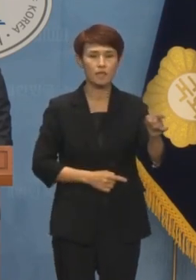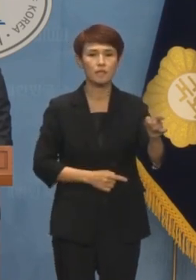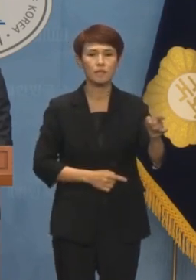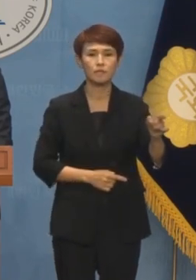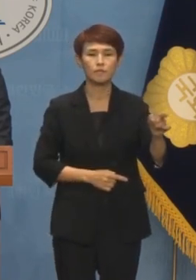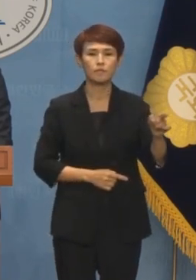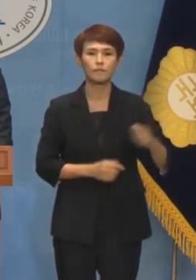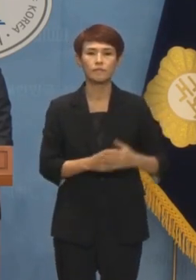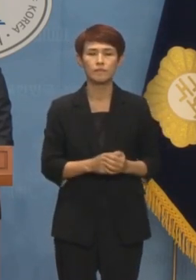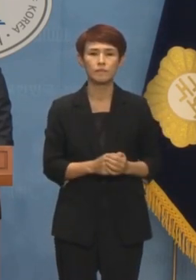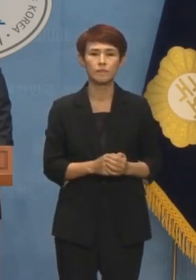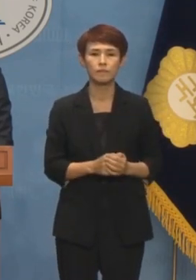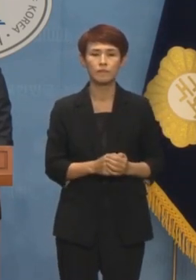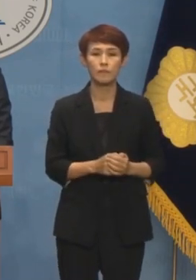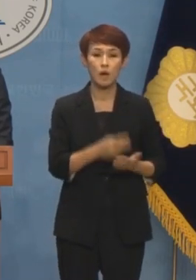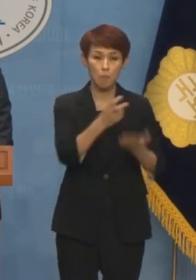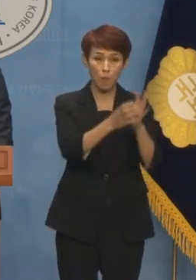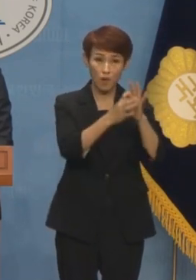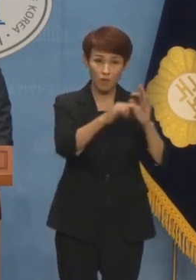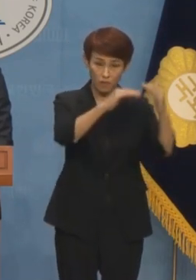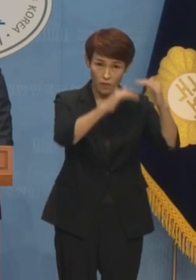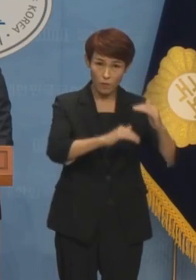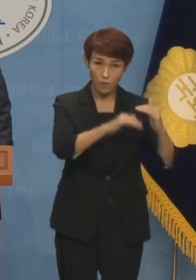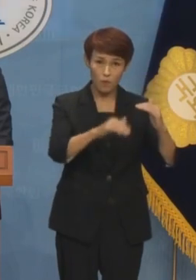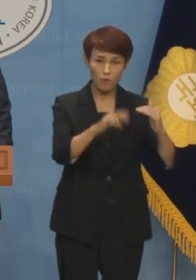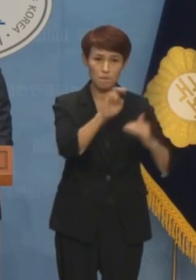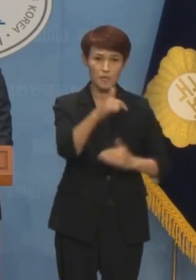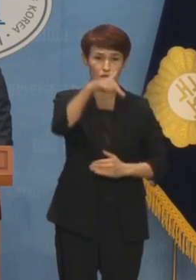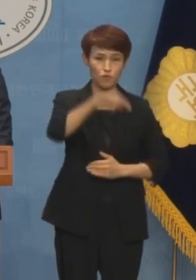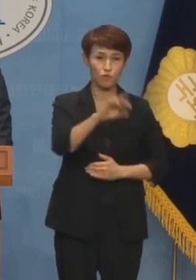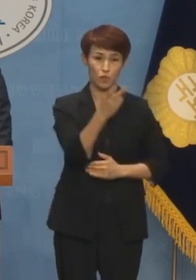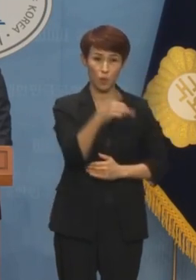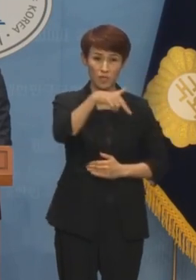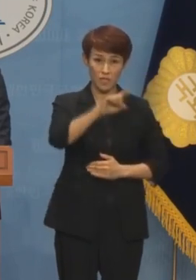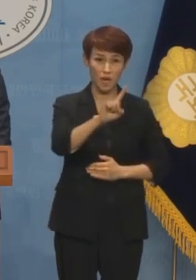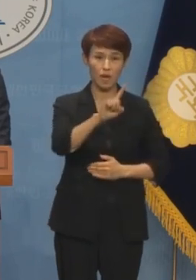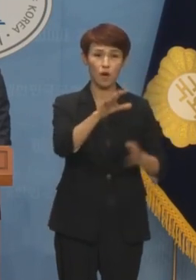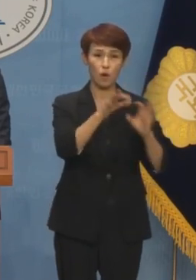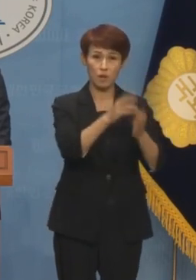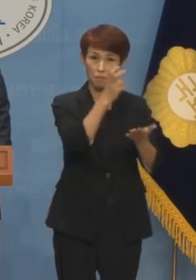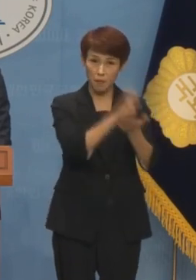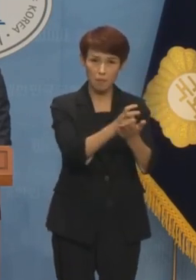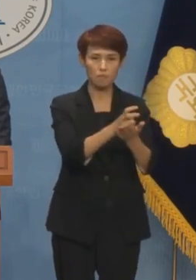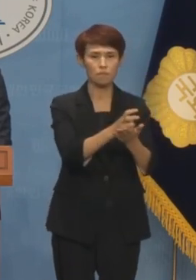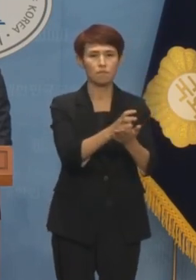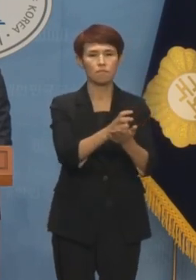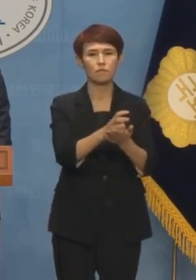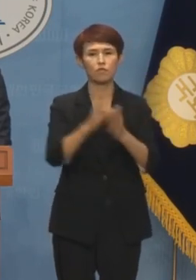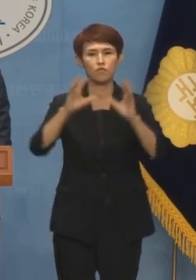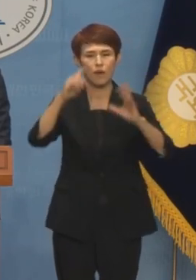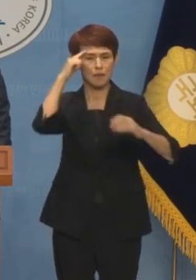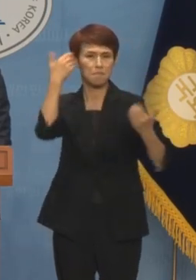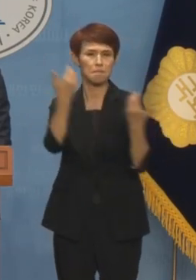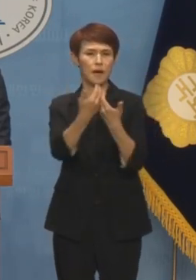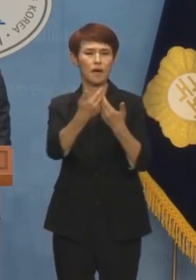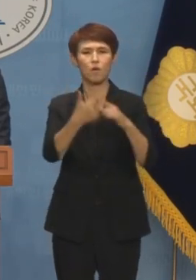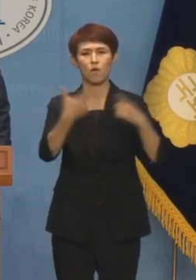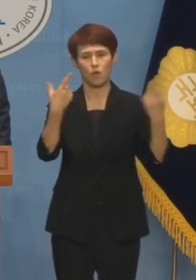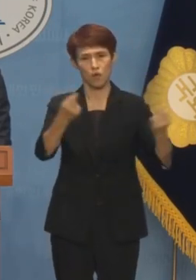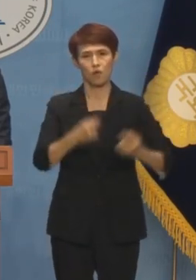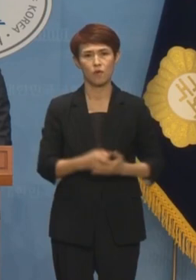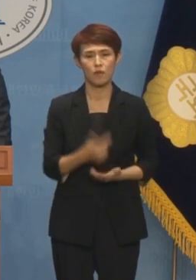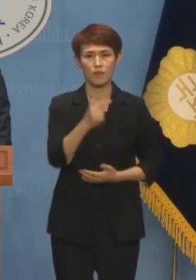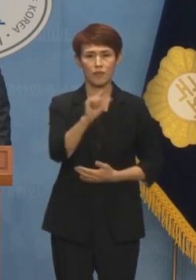예우에 관한 법률안은 대표적인 공안 사건이자 반국가 단체로 판결받은 난민전